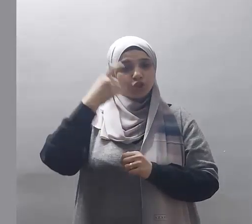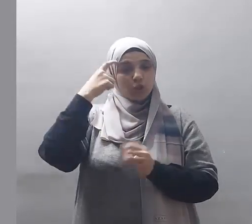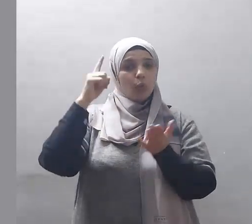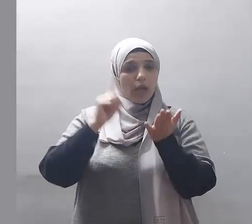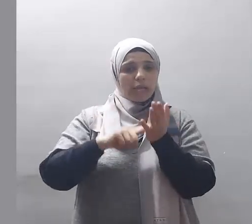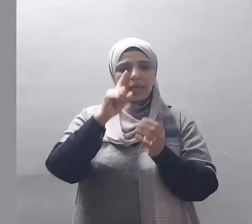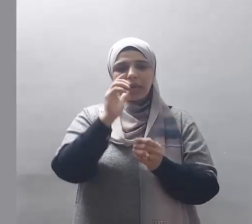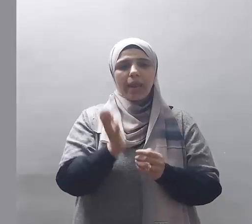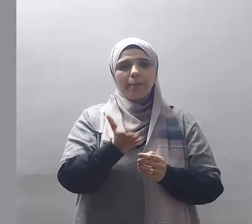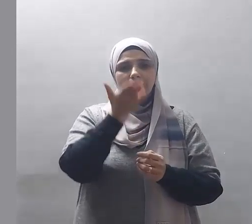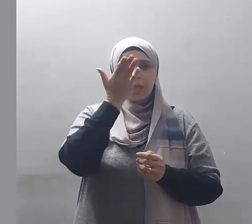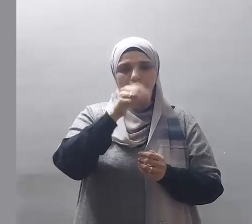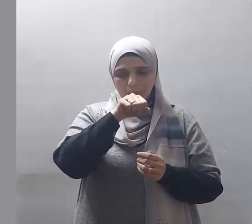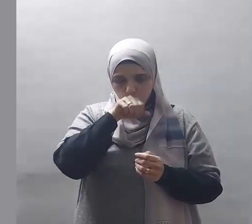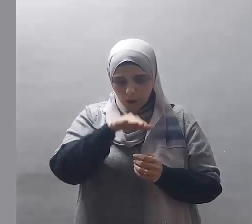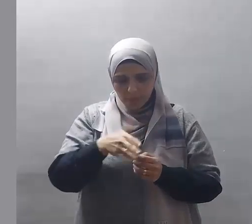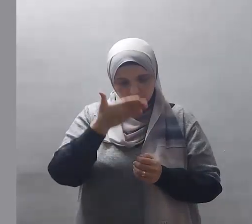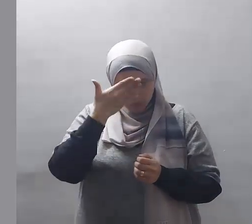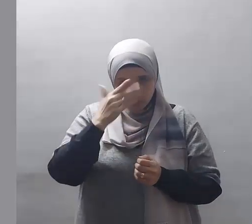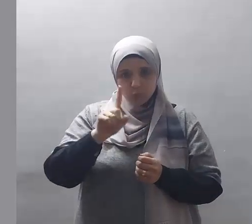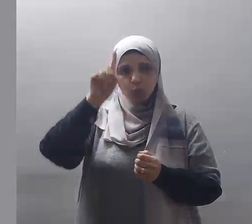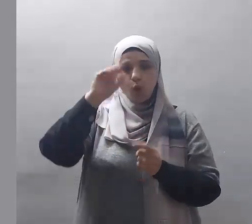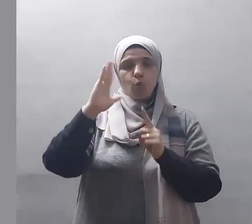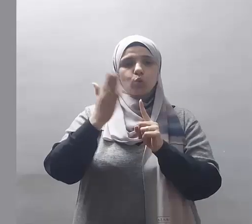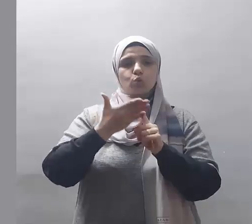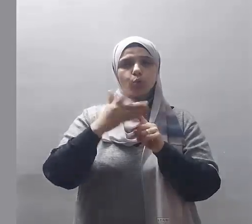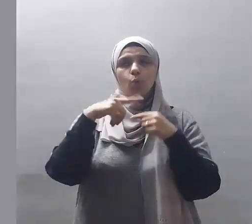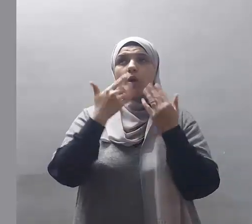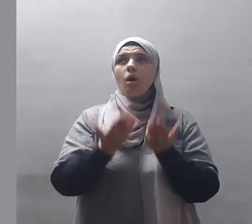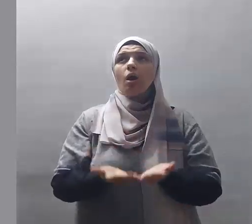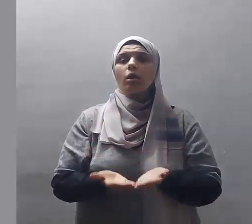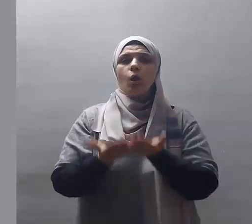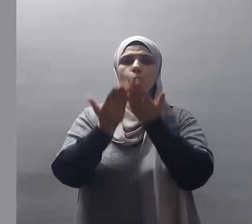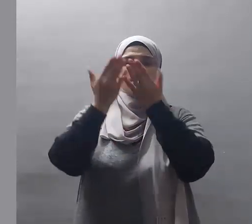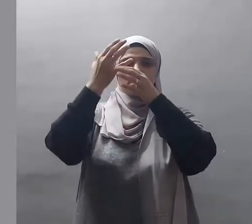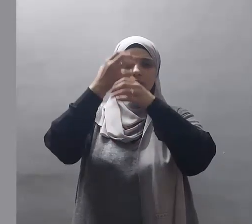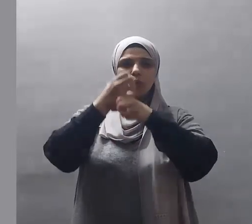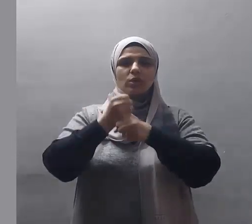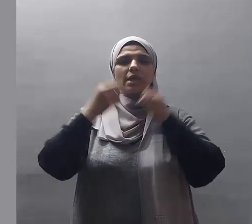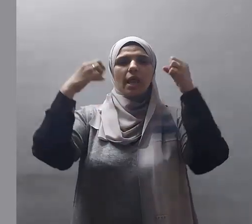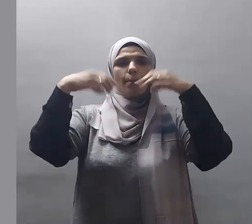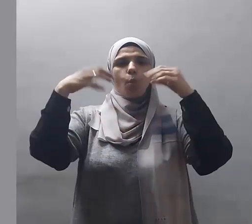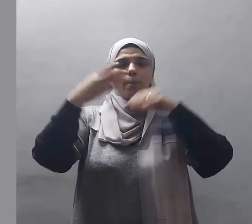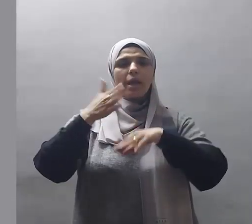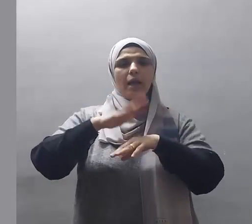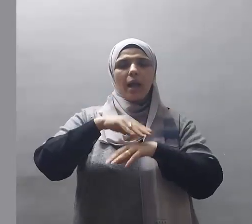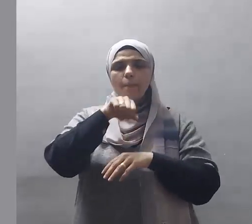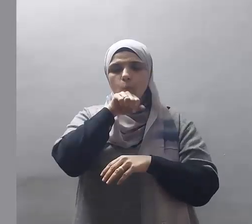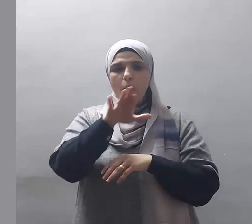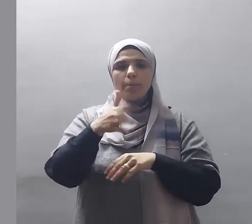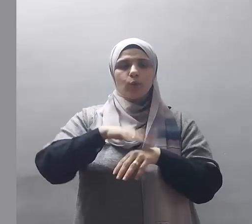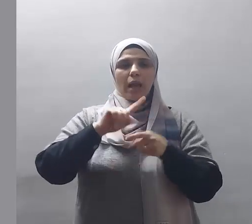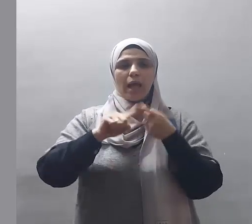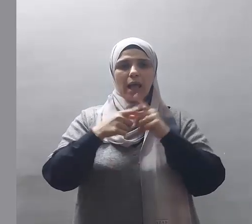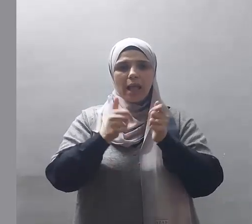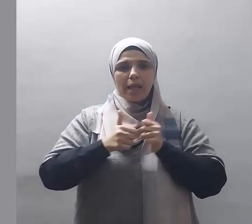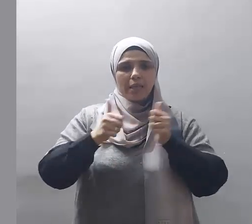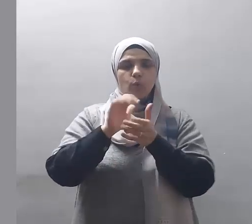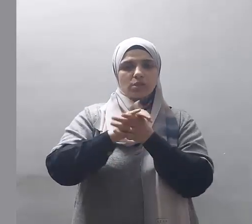أن سيدنا ونبينا محمدا عبده ورسوله. اللهم صل وسلم وبارك عليه وعلى آله